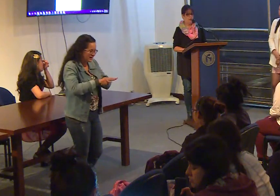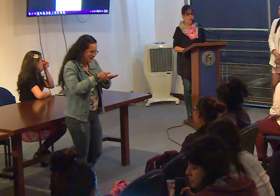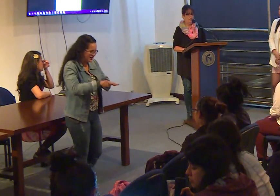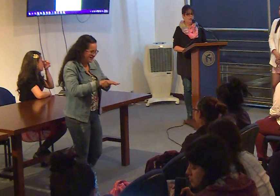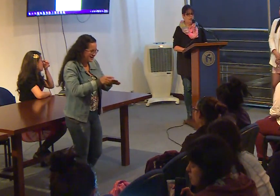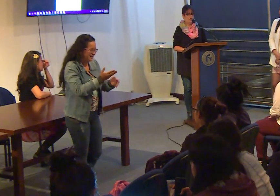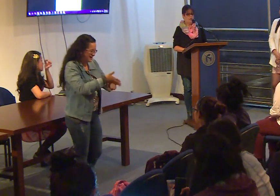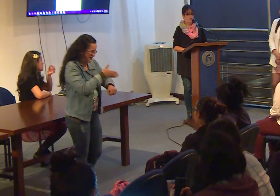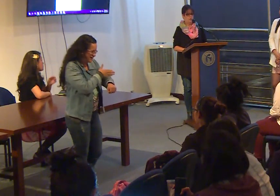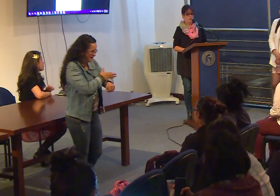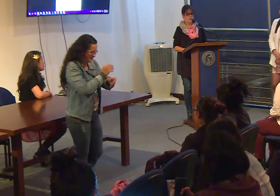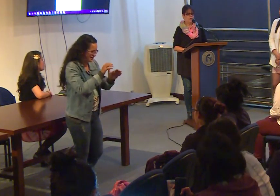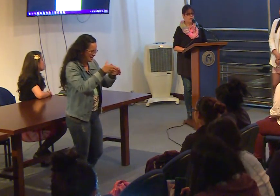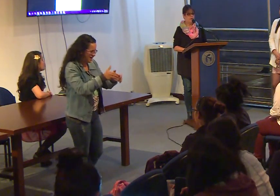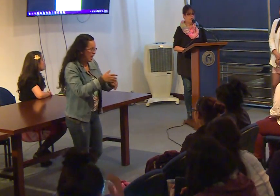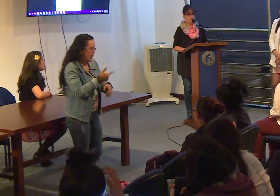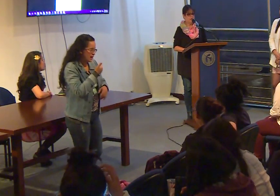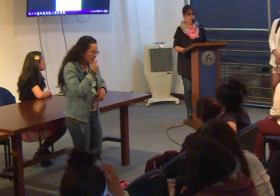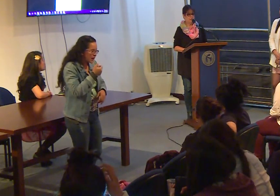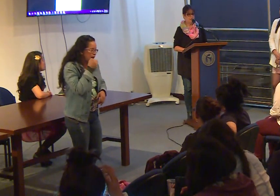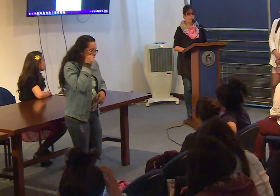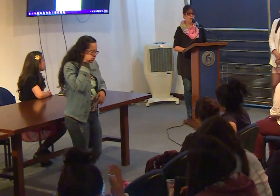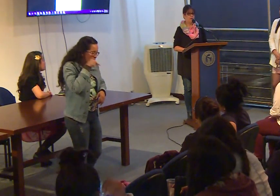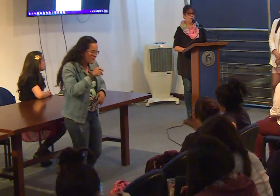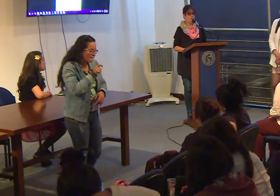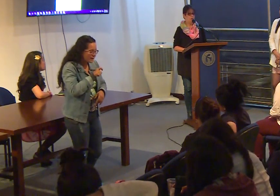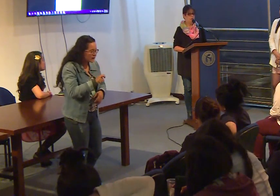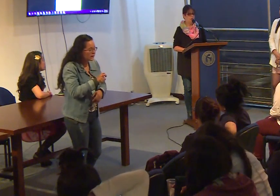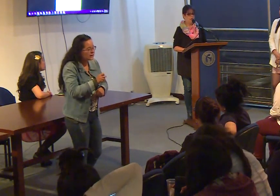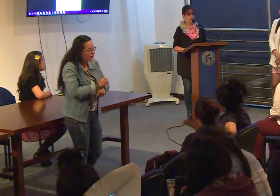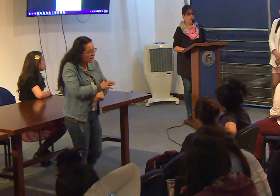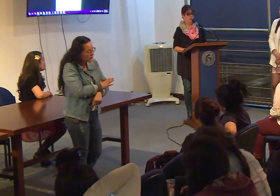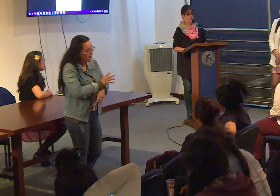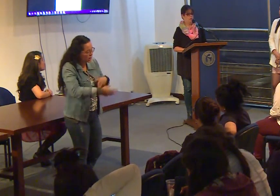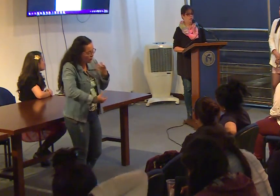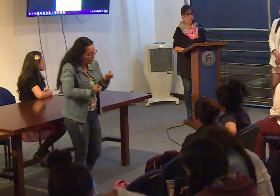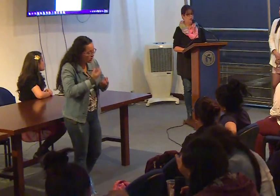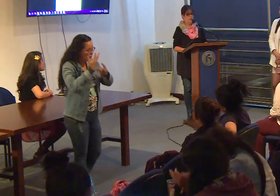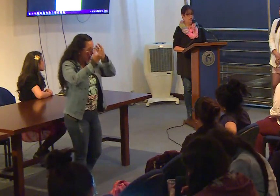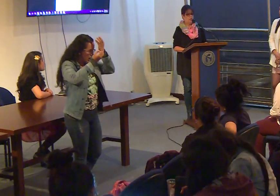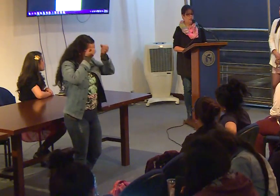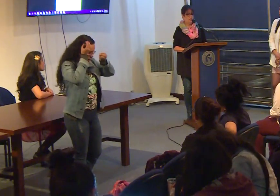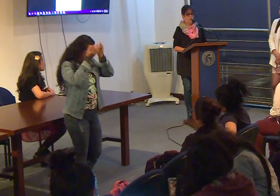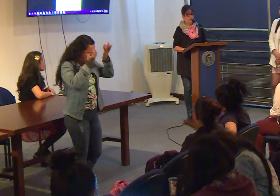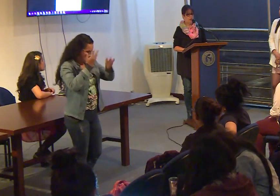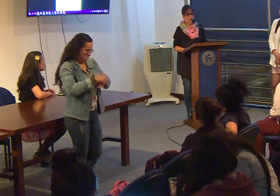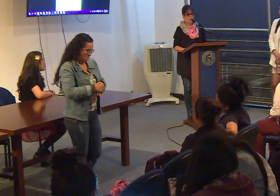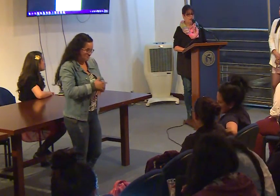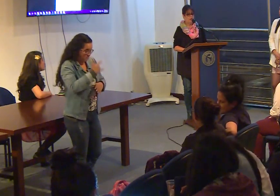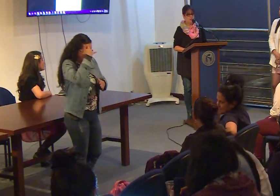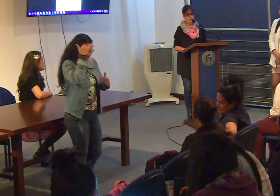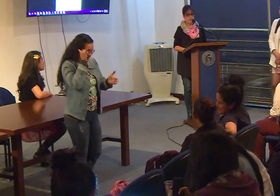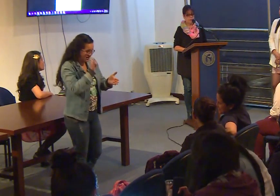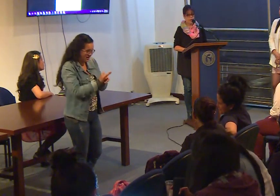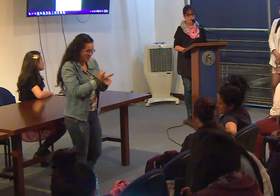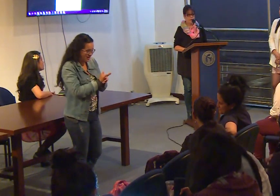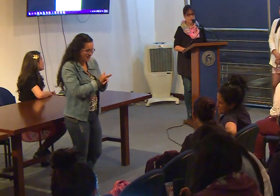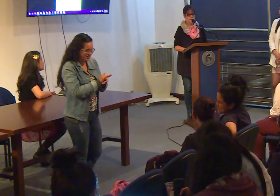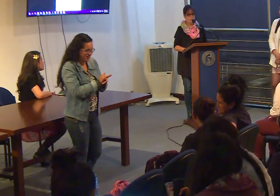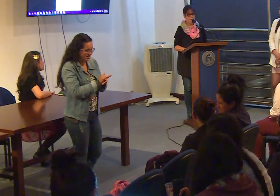tuve. Somos seres sensibles, expresivos y creativos. Y creo que estas